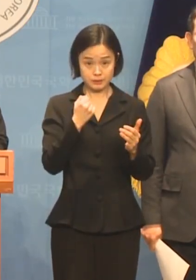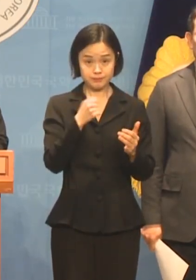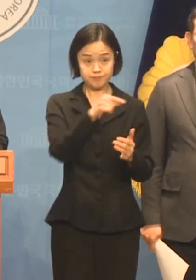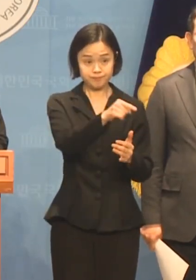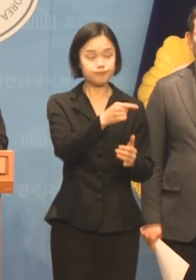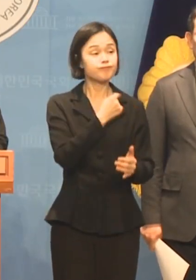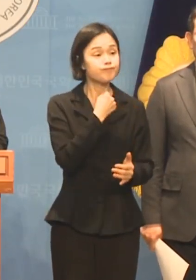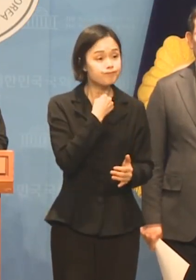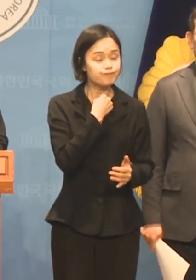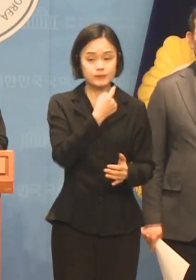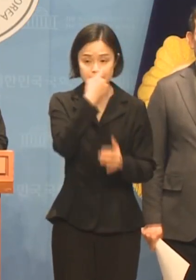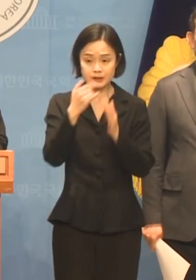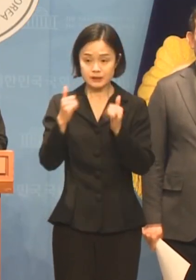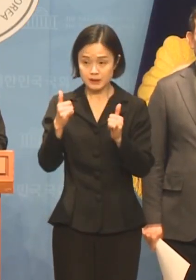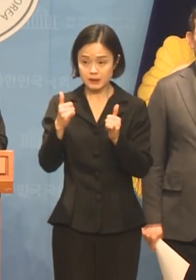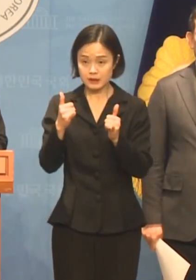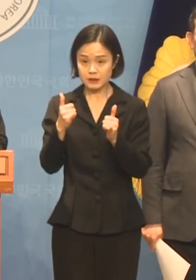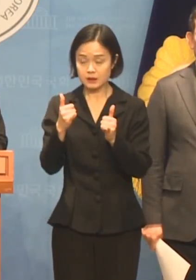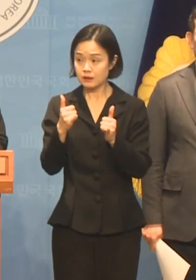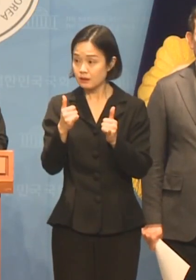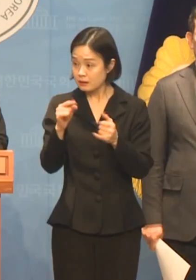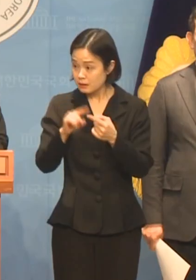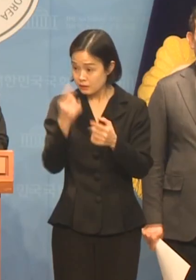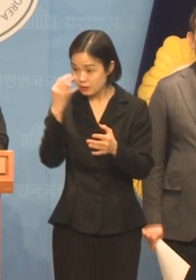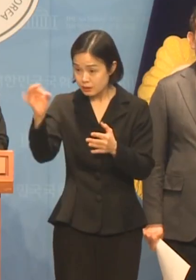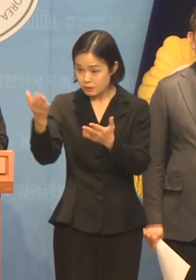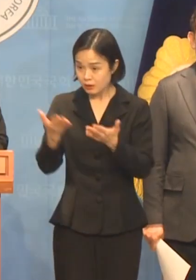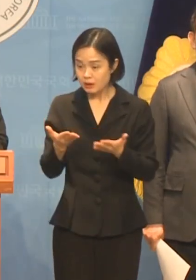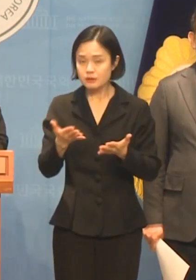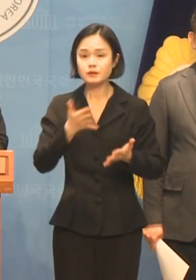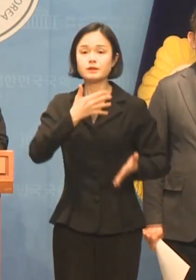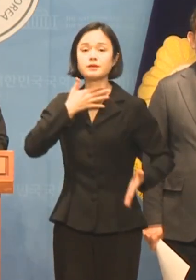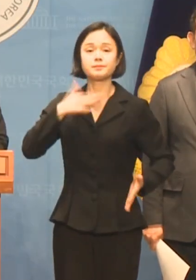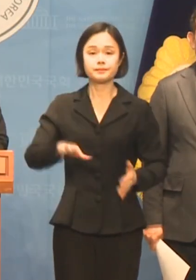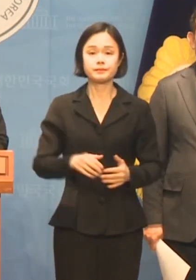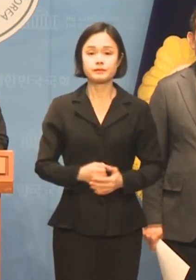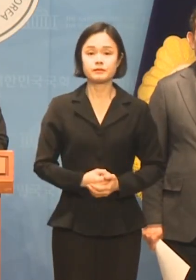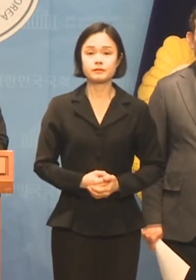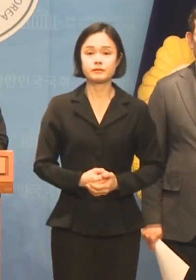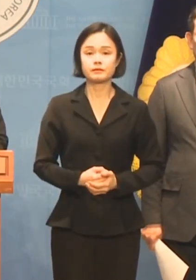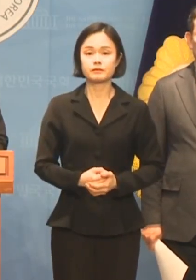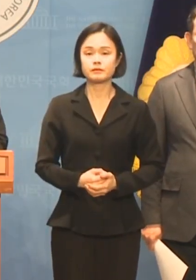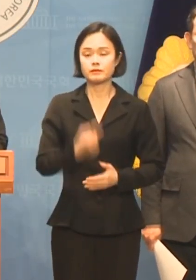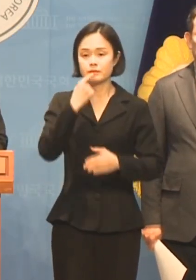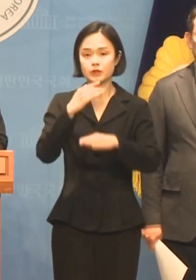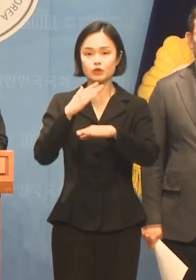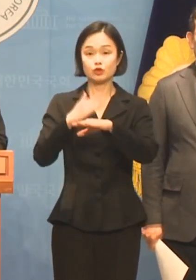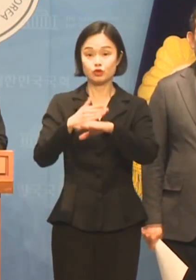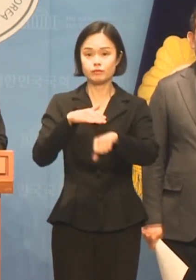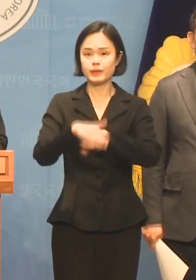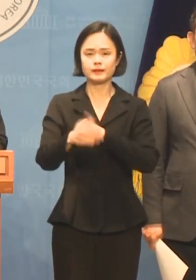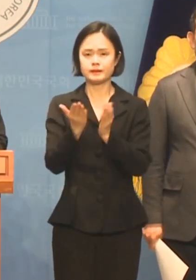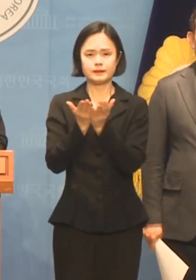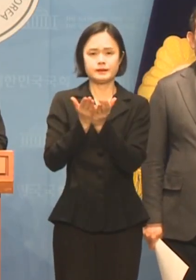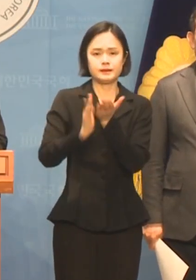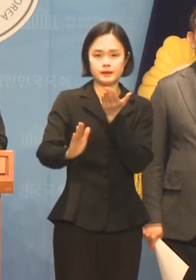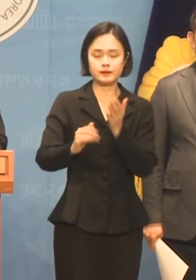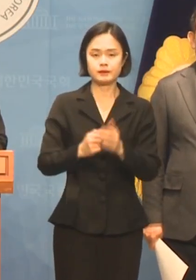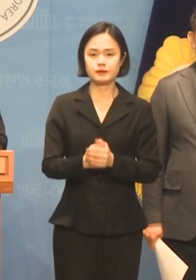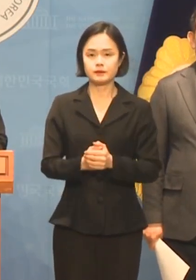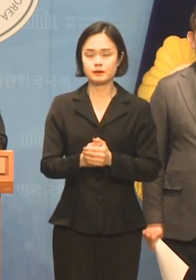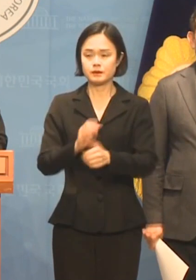명도 채택하지 않았습니다. 이것은 비민주적이고 일방적이며